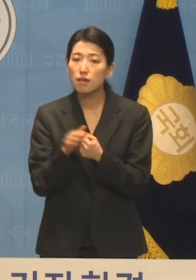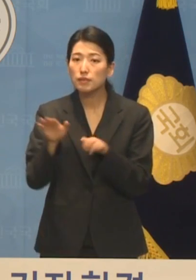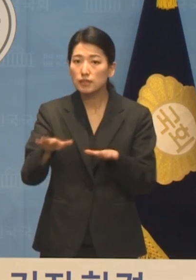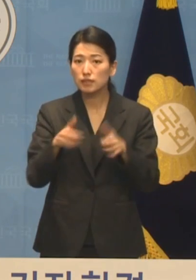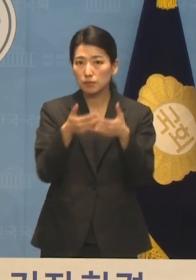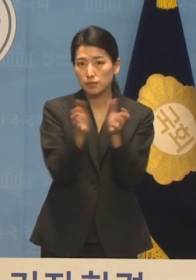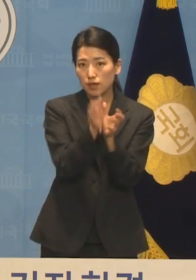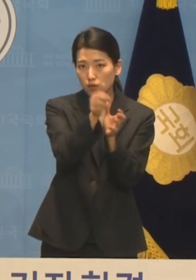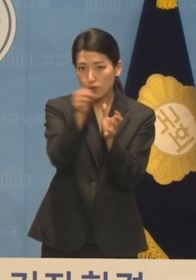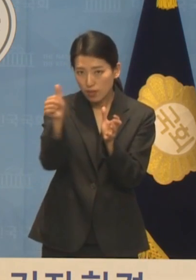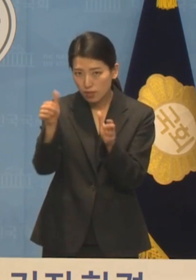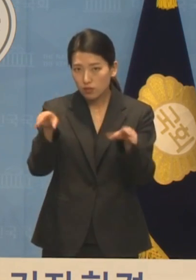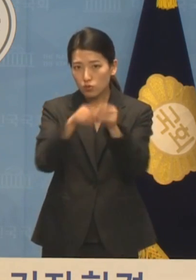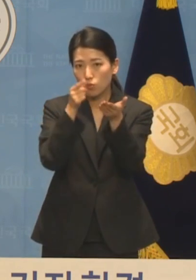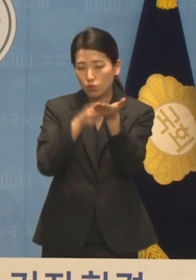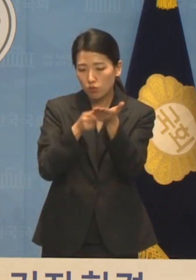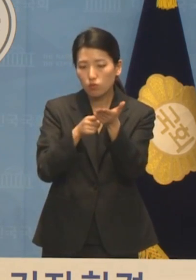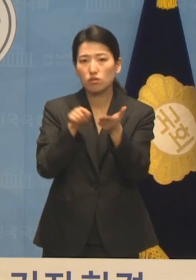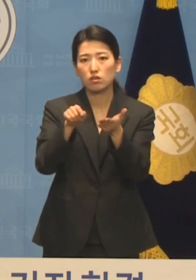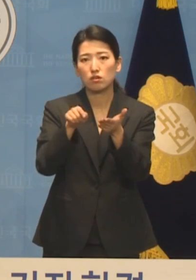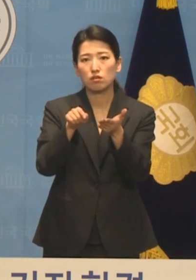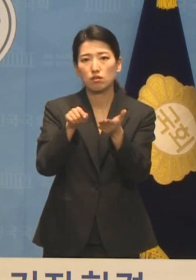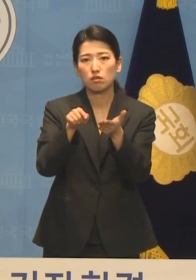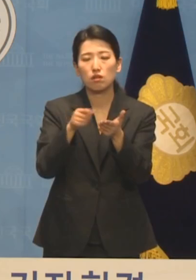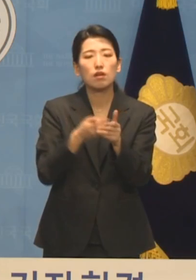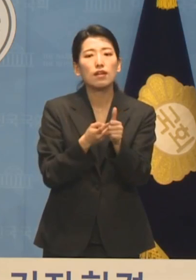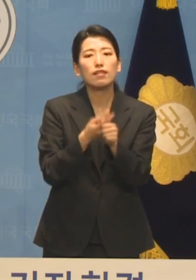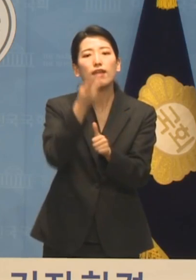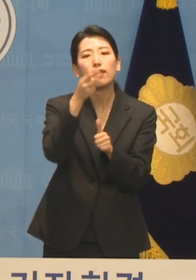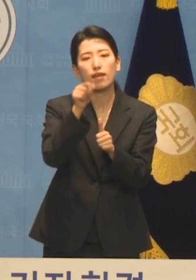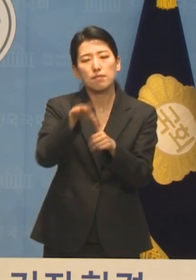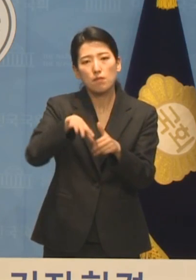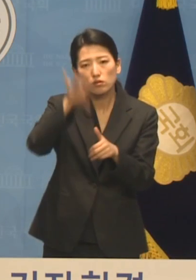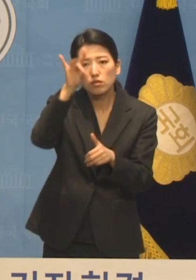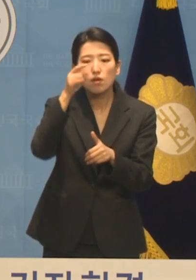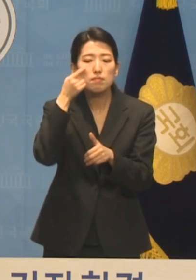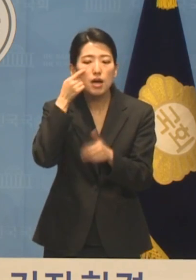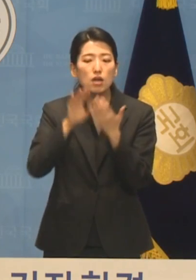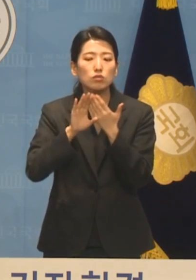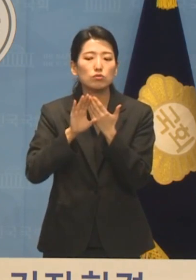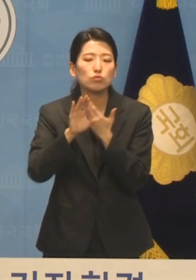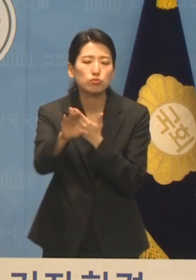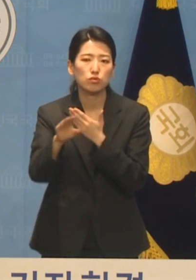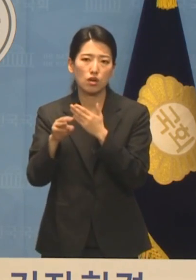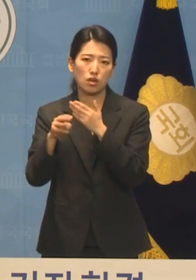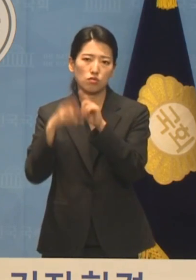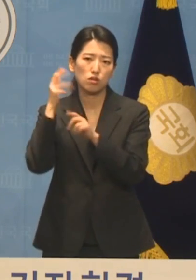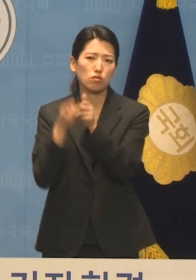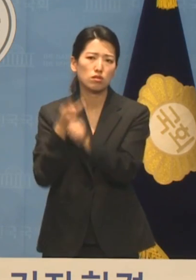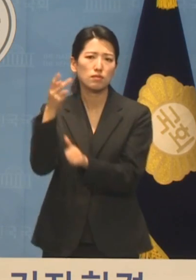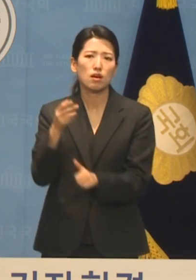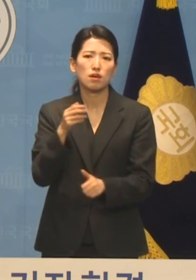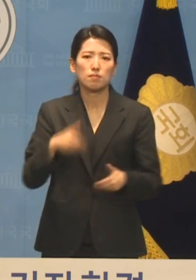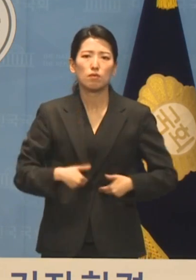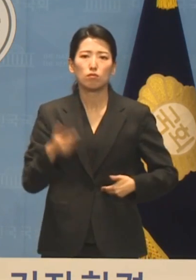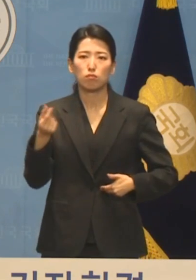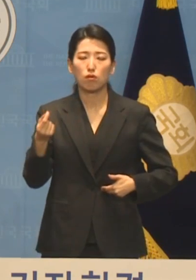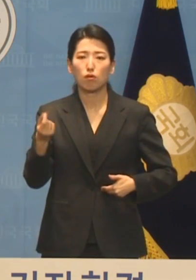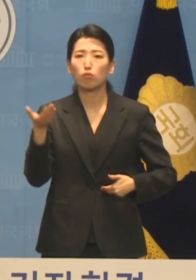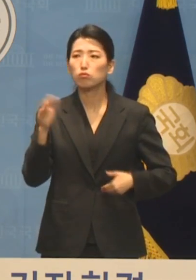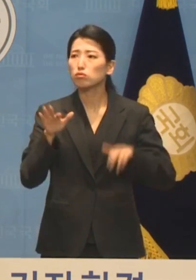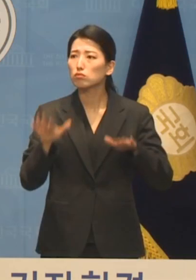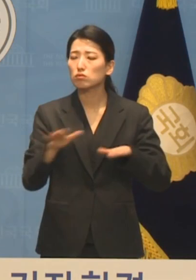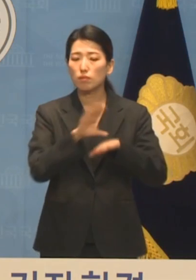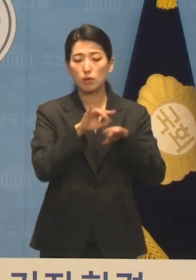합니다. 하지만 이진숙 방통위원장에 대한 탄핵 심판 한 건을 제외하고는 다른 사건들은 아무런